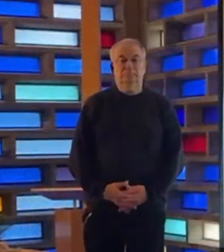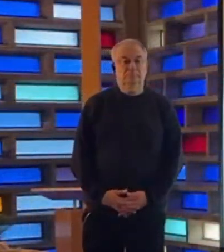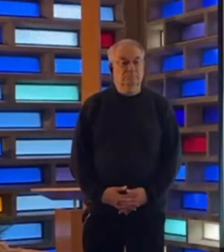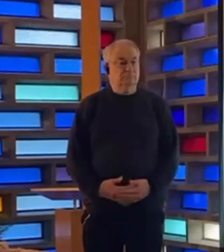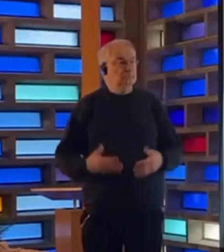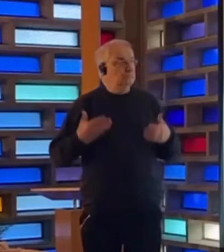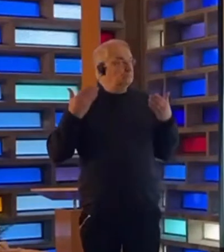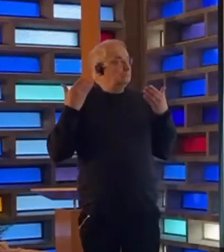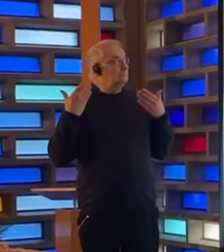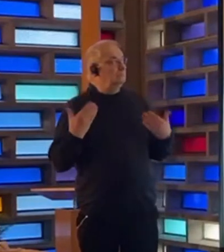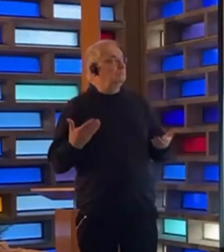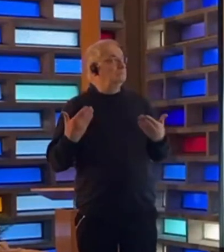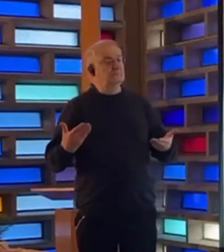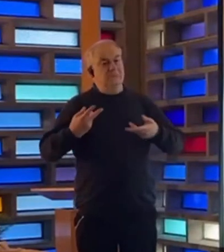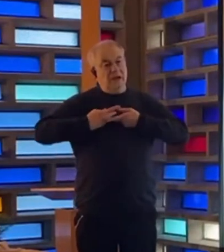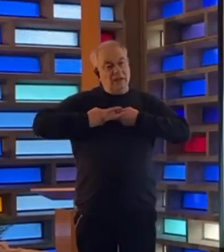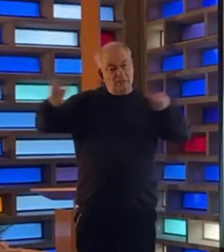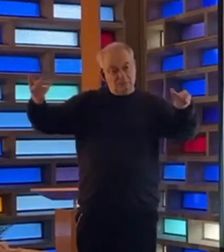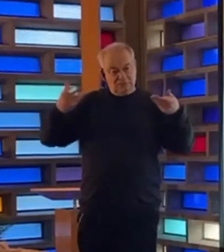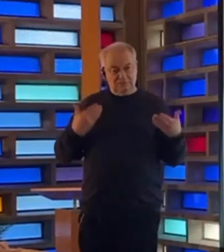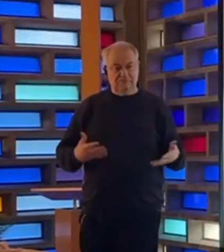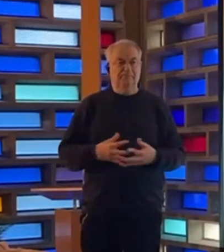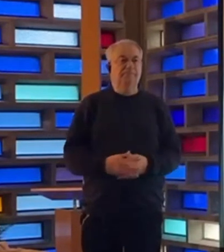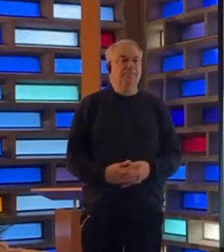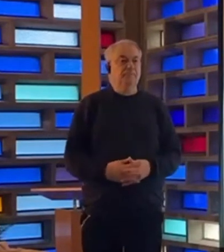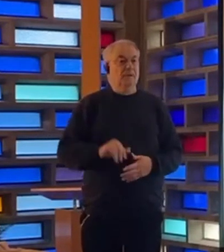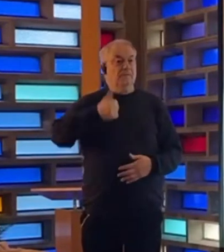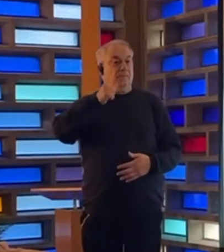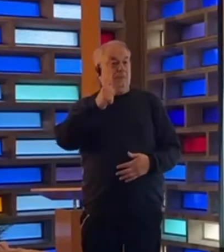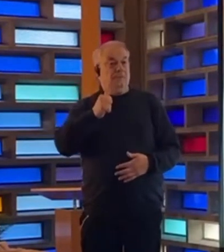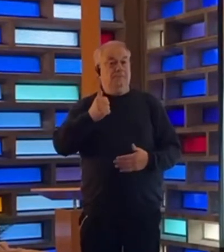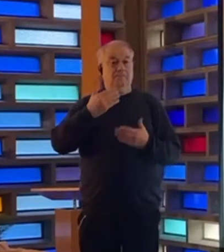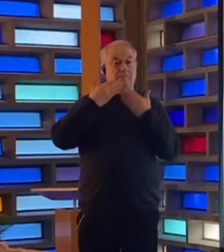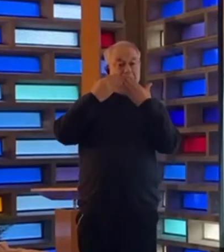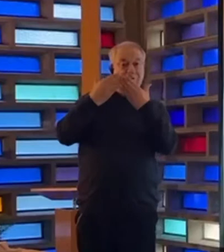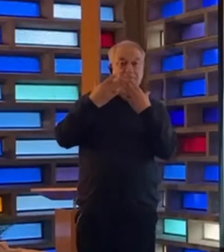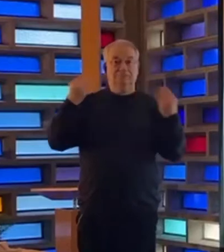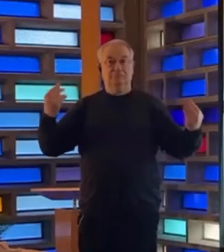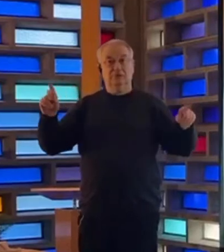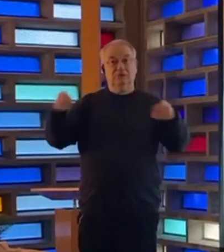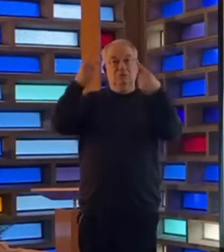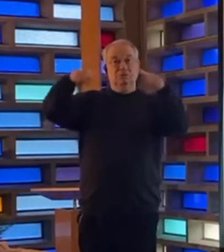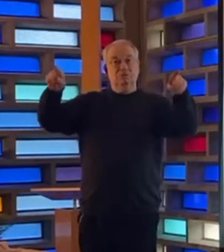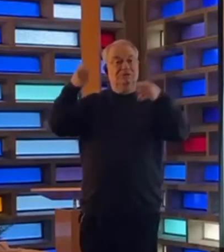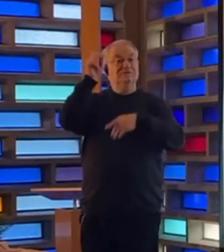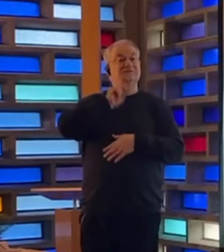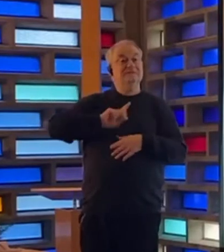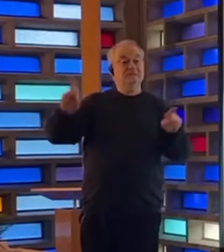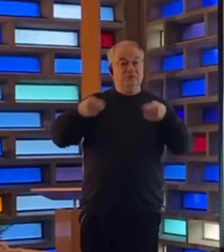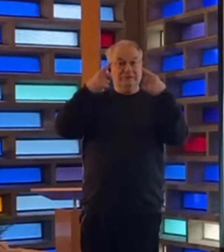Voici nos annonces. Alors d'abord, un tout grand merci à nos musiciennes, Margéna